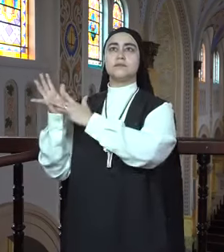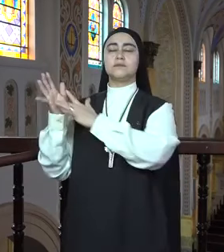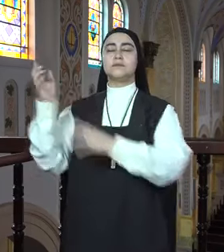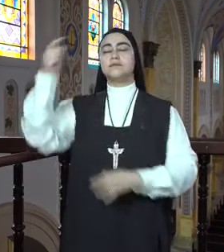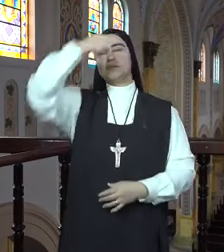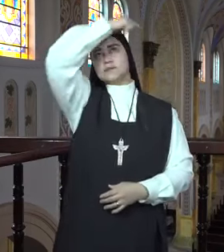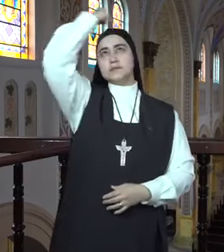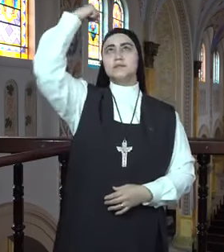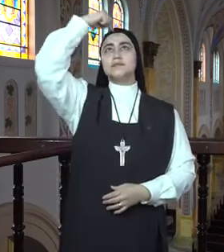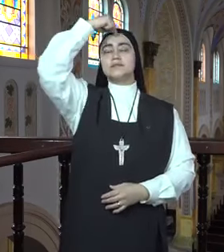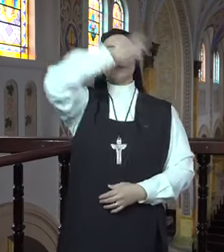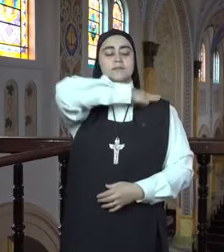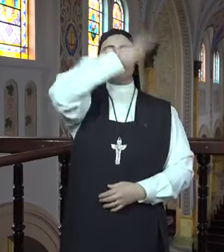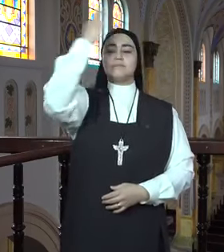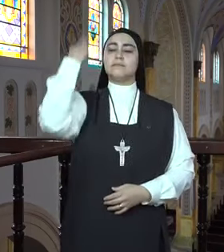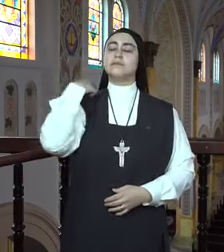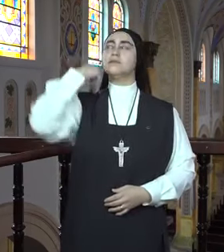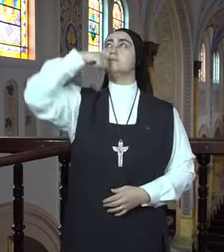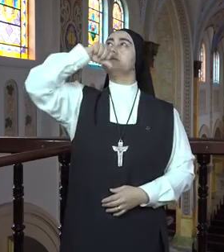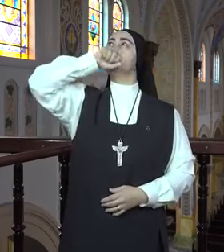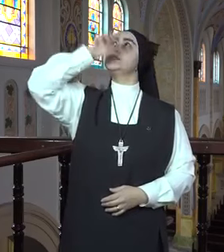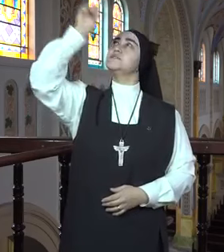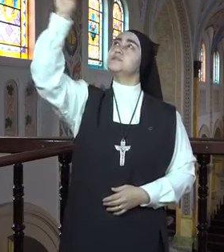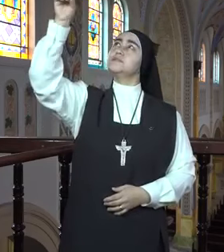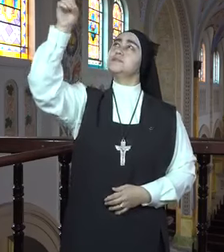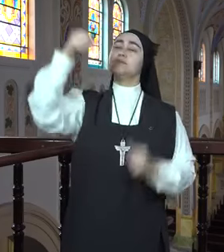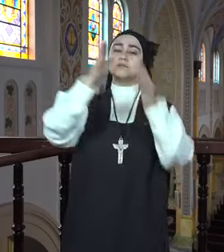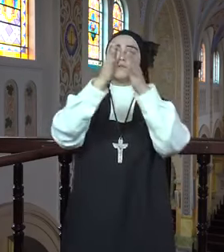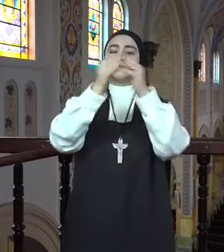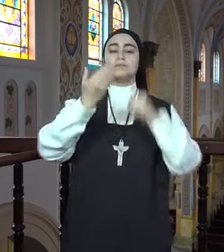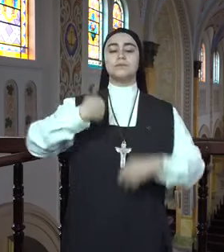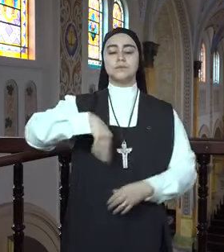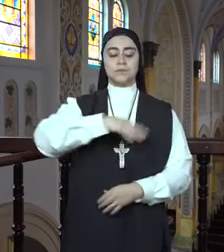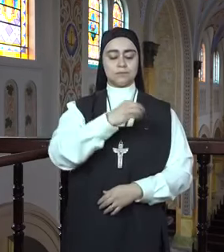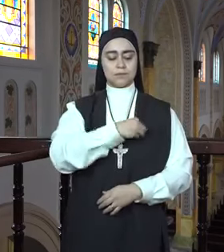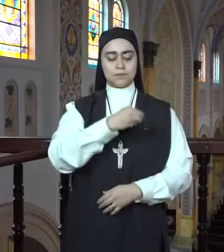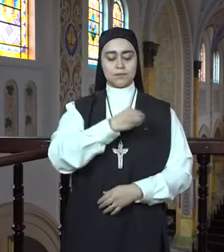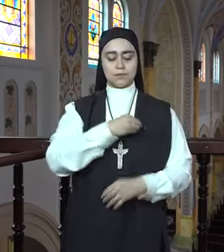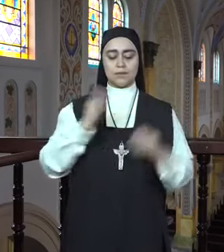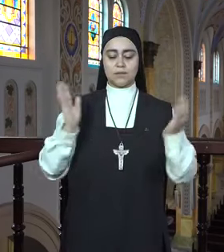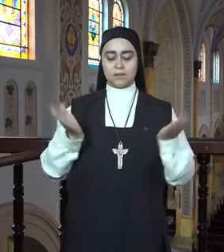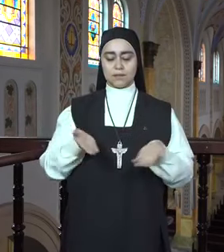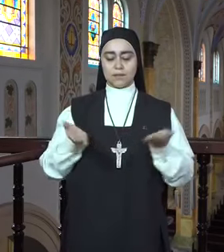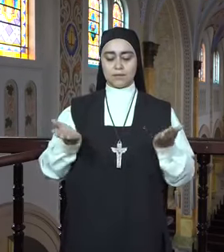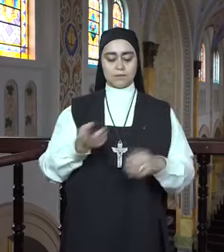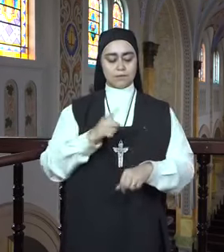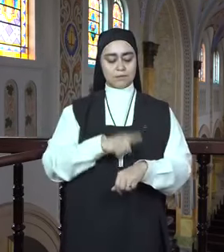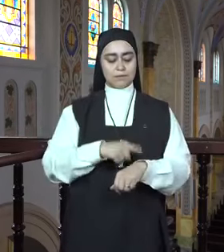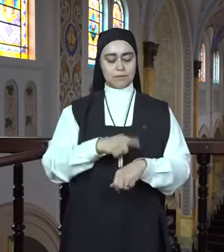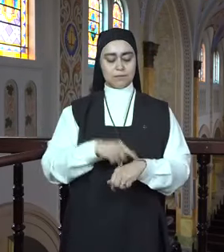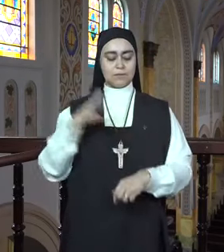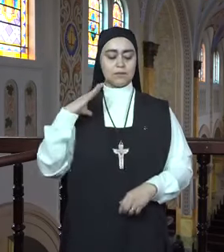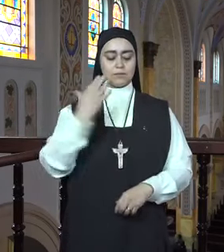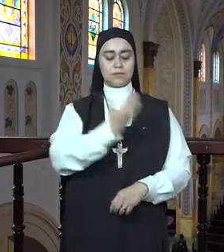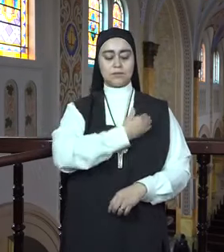Jesus. Santa Maria, Mãe de Deus, rogai por nós, pecadores, agora e na hora de